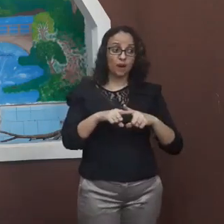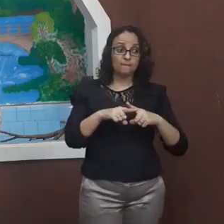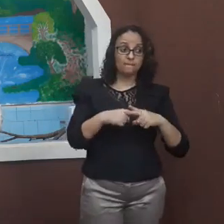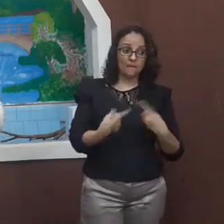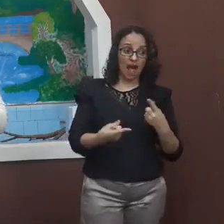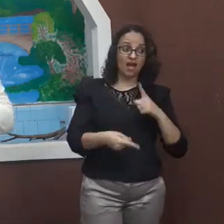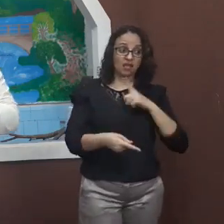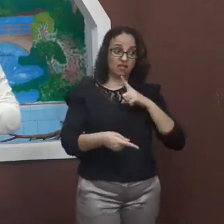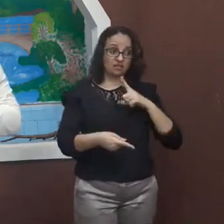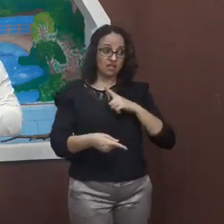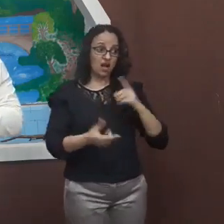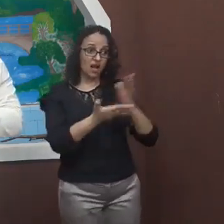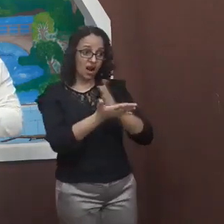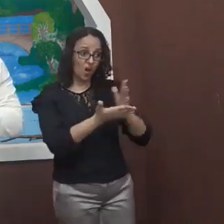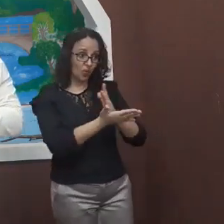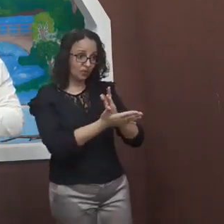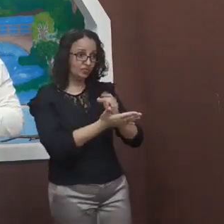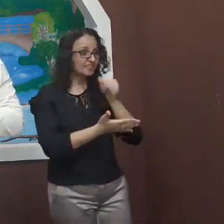da caça.